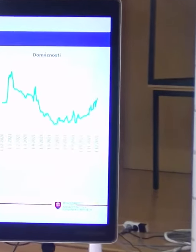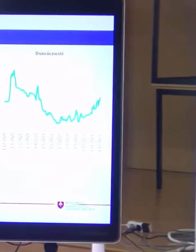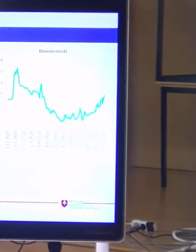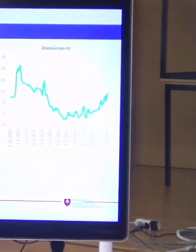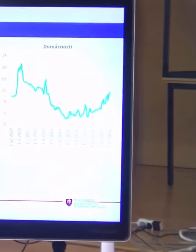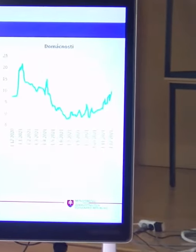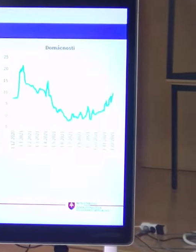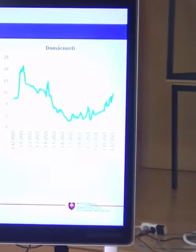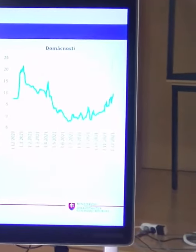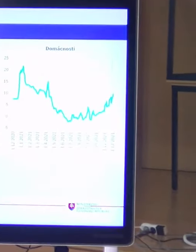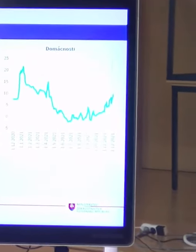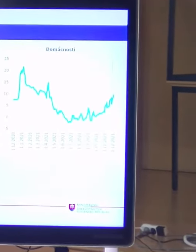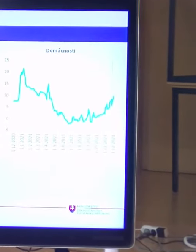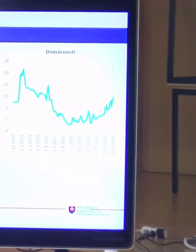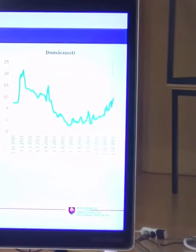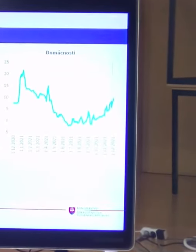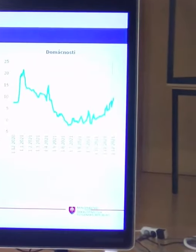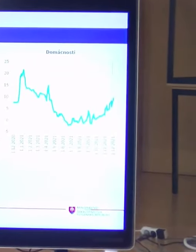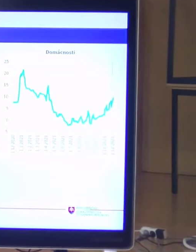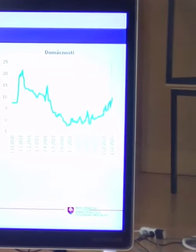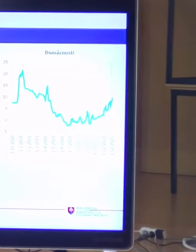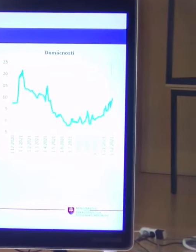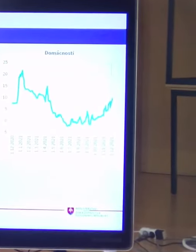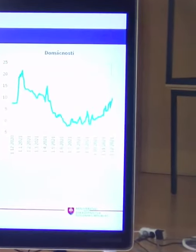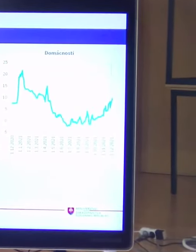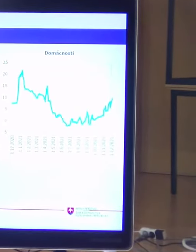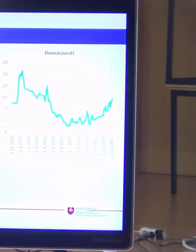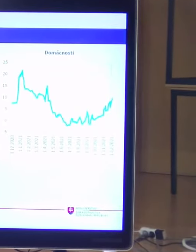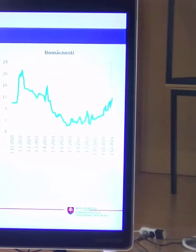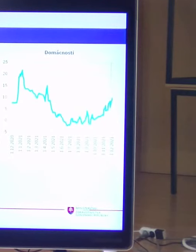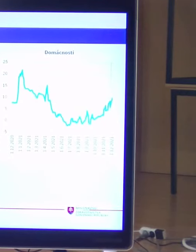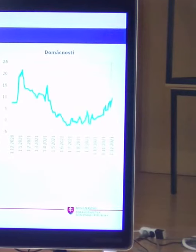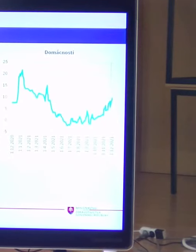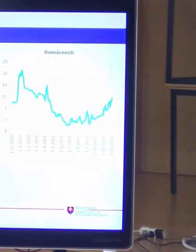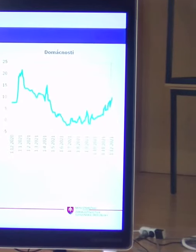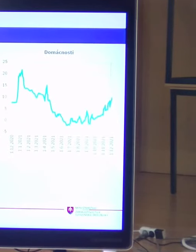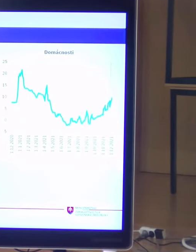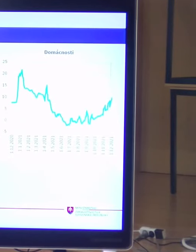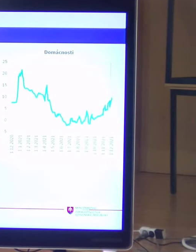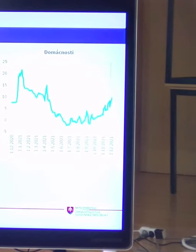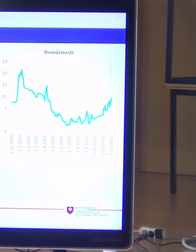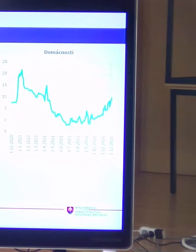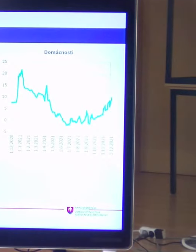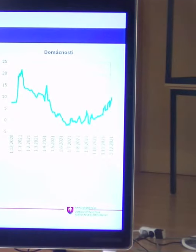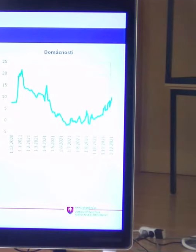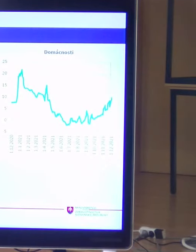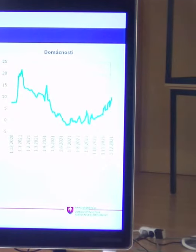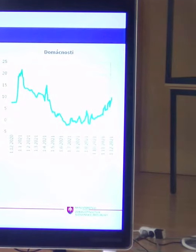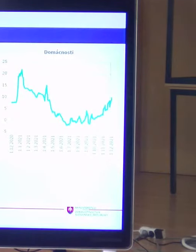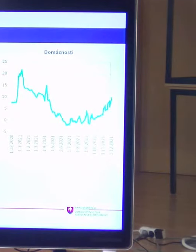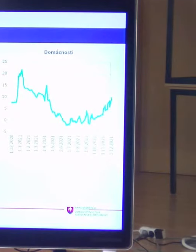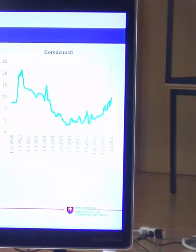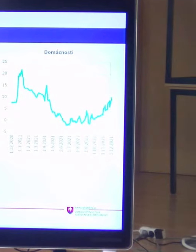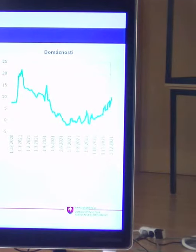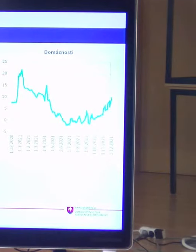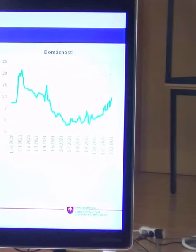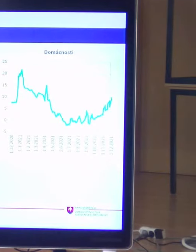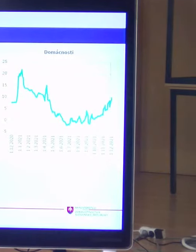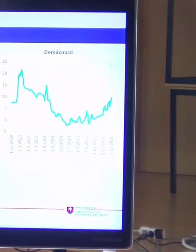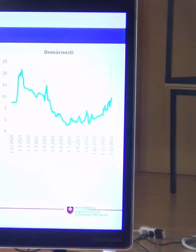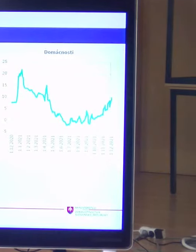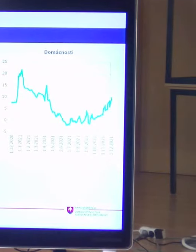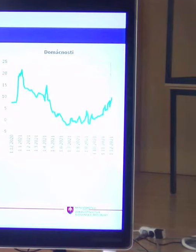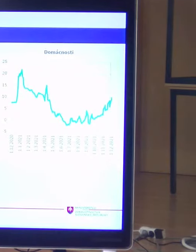k výraznejšiemu poklesu v tej návštevnosti, avšak taktiež nie ani zďaleka na